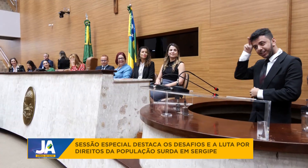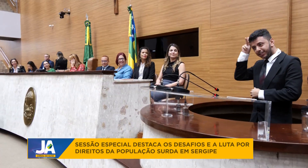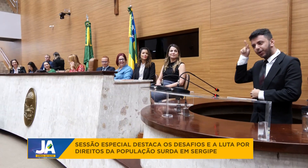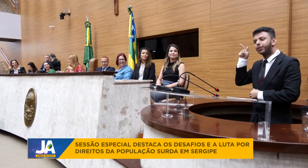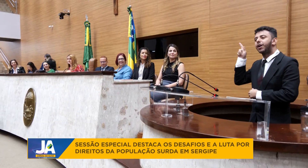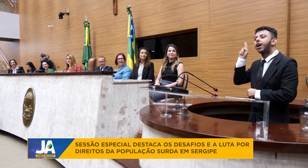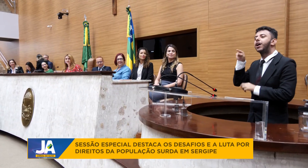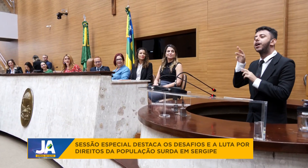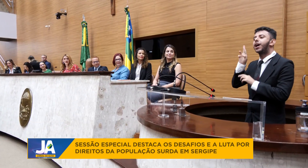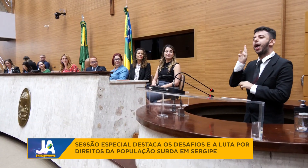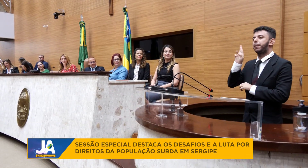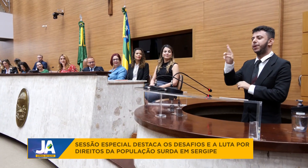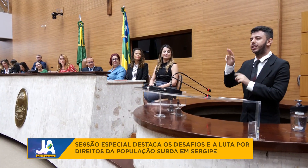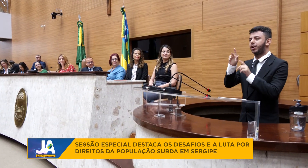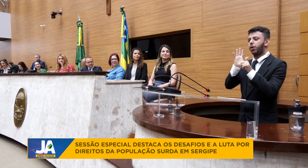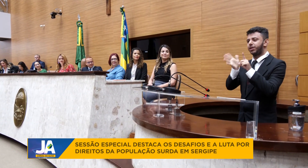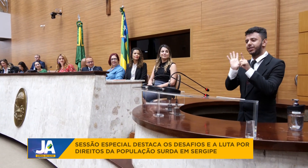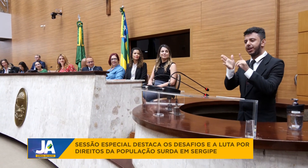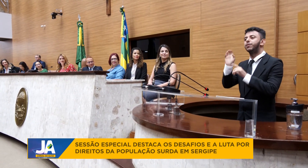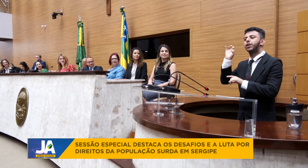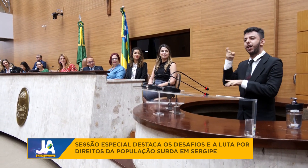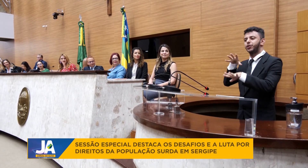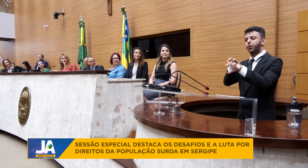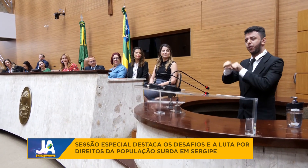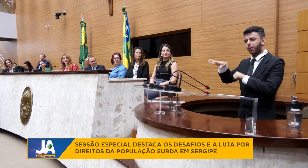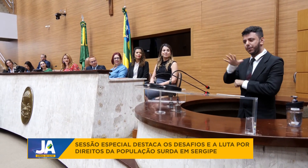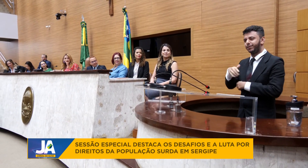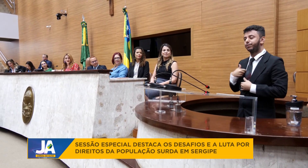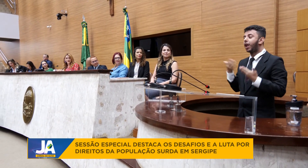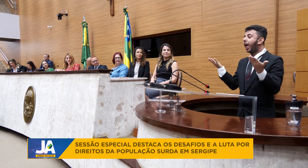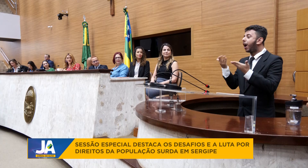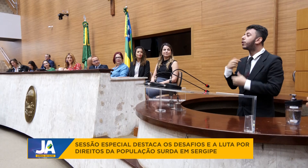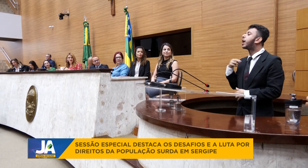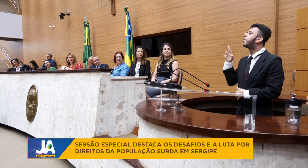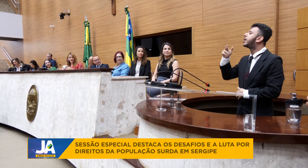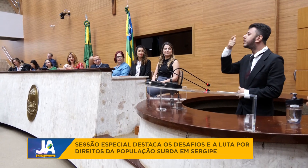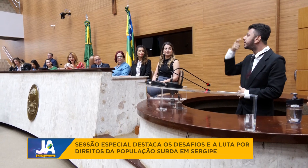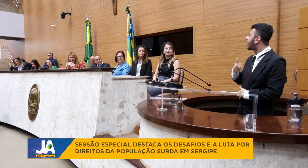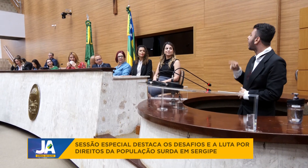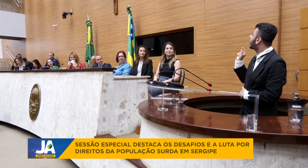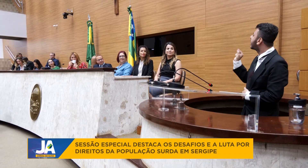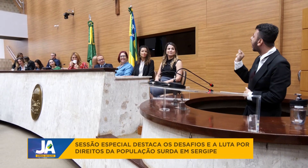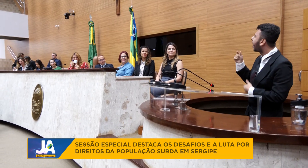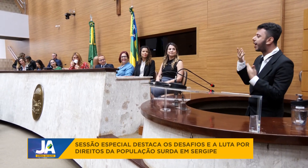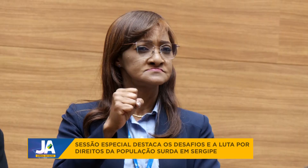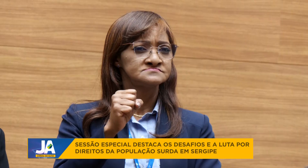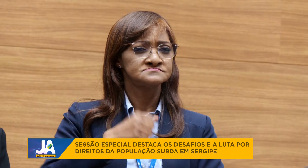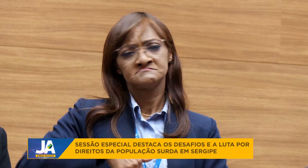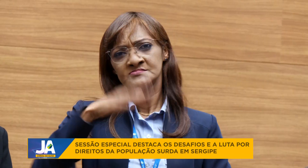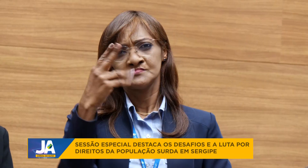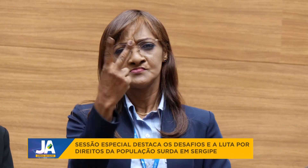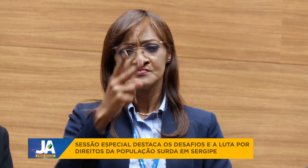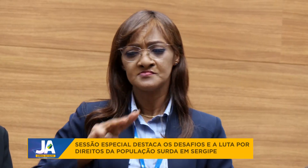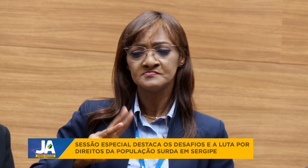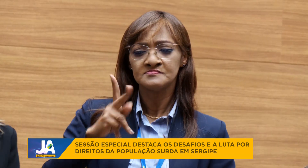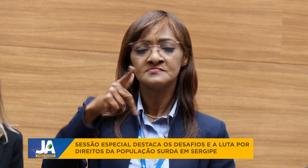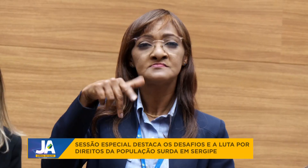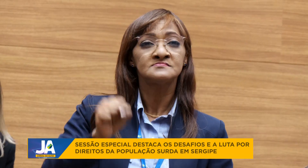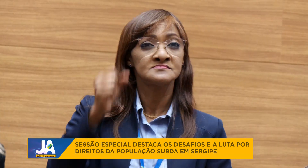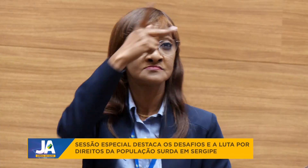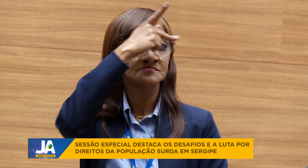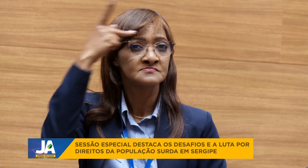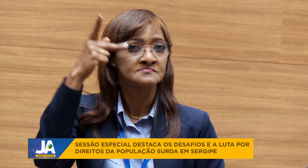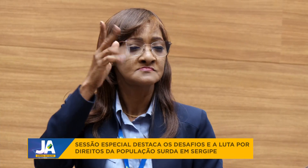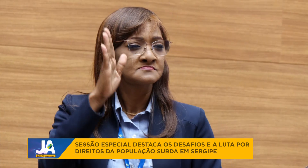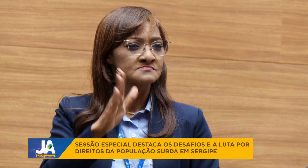comunicação na comunidade surda enquanto a língua de sinais desempenham um papel Central na comunicação a expressão facial